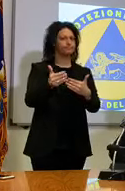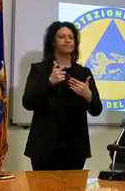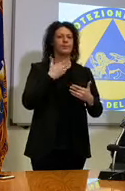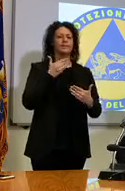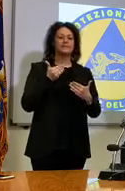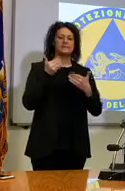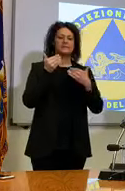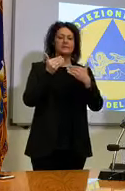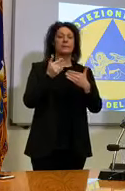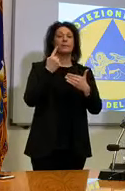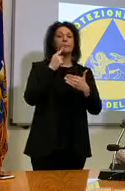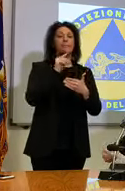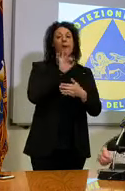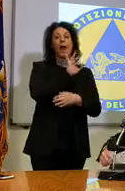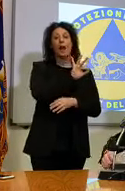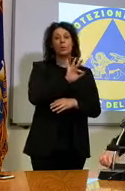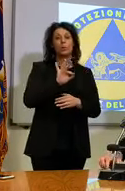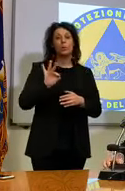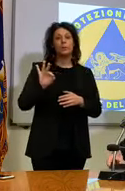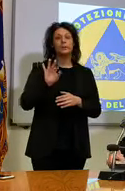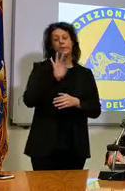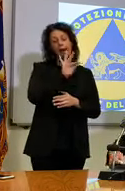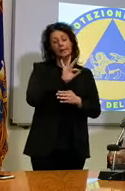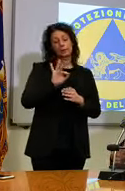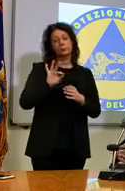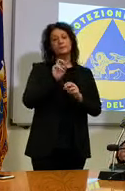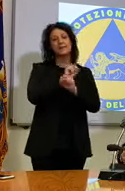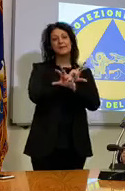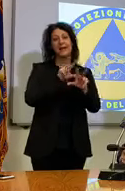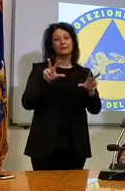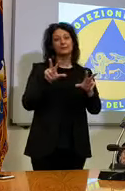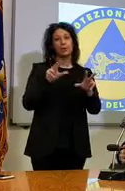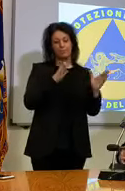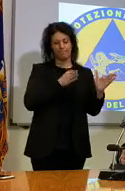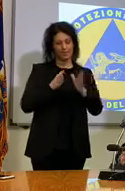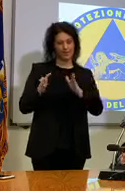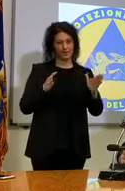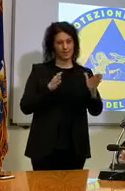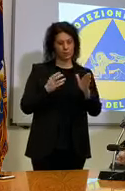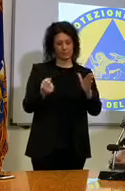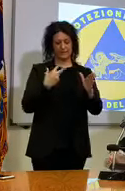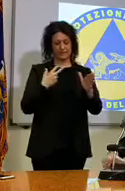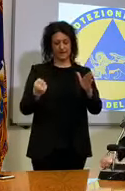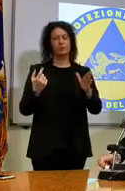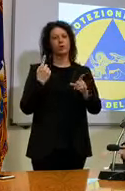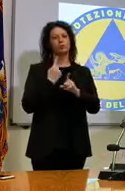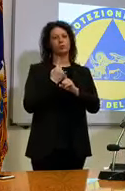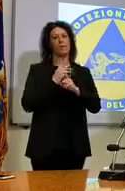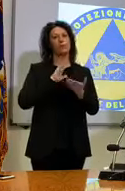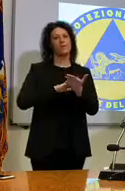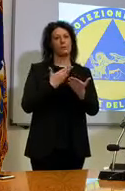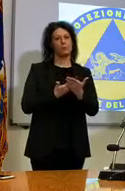sono stati segnalati durante questo periodo, che io ritengo che siano degni di nota da valutare. Stiamo valutando, non